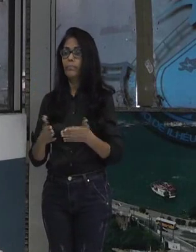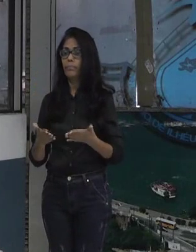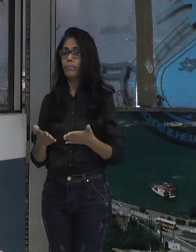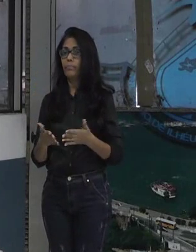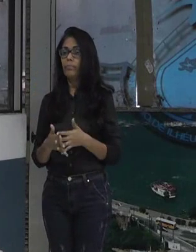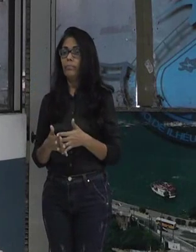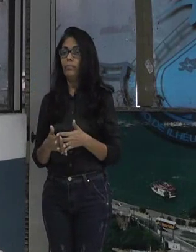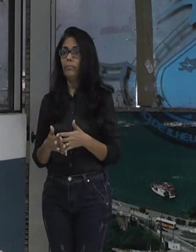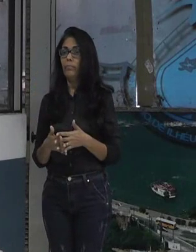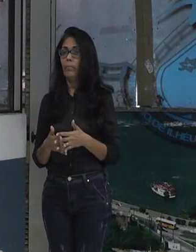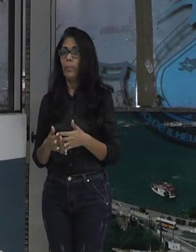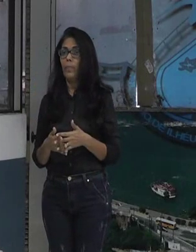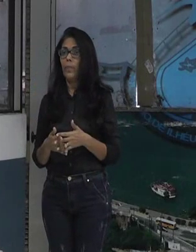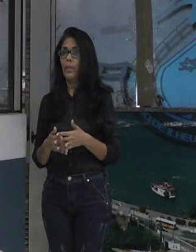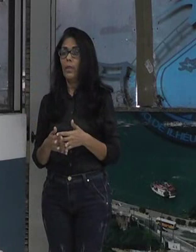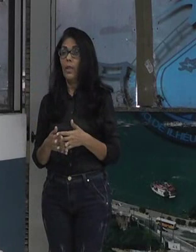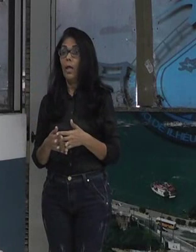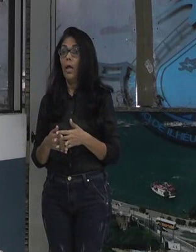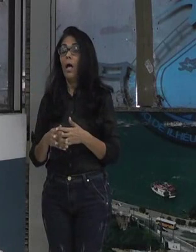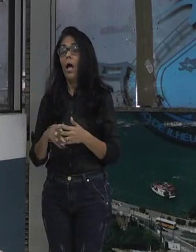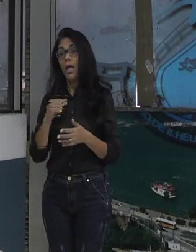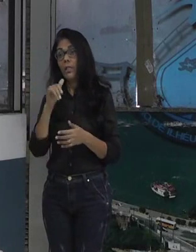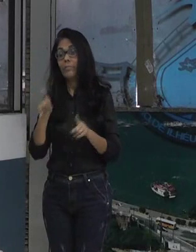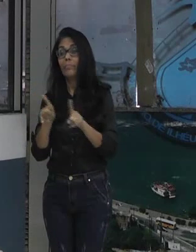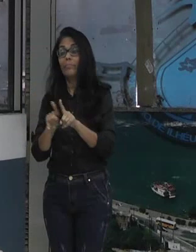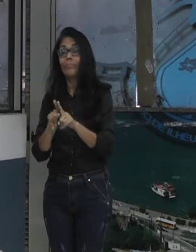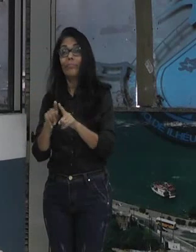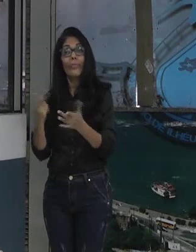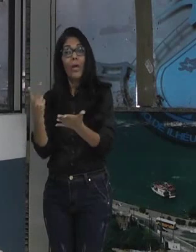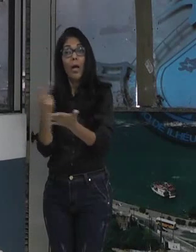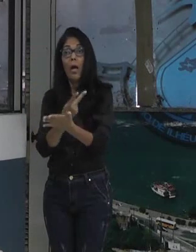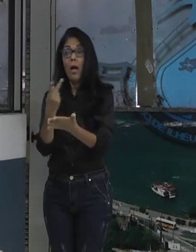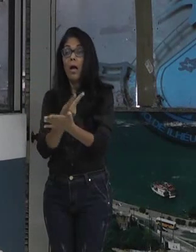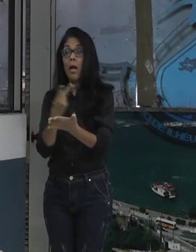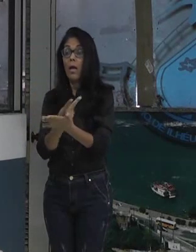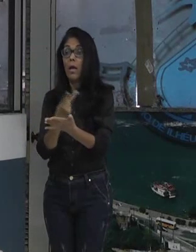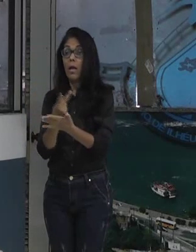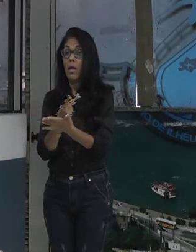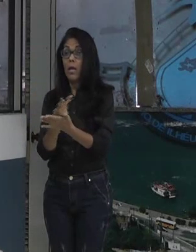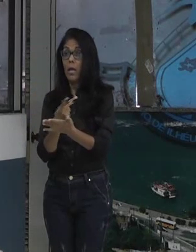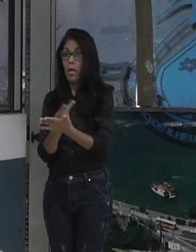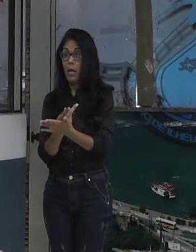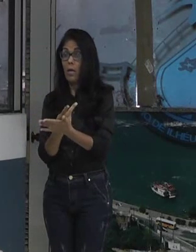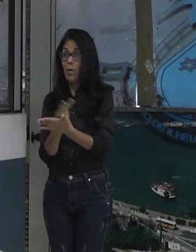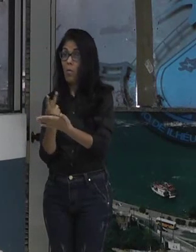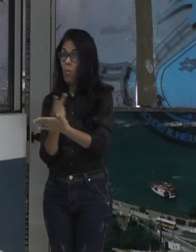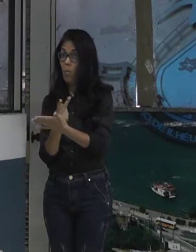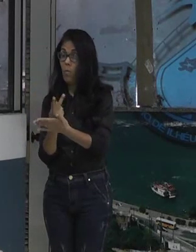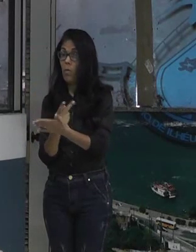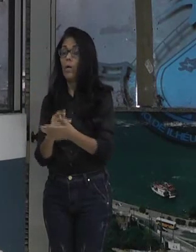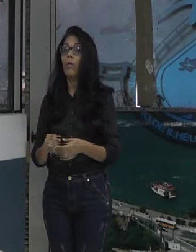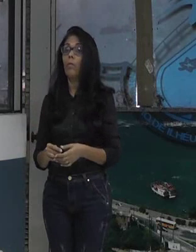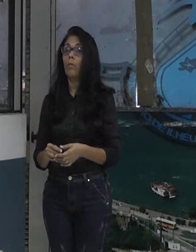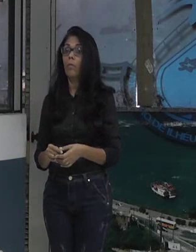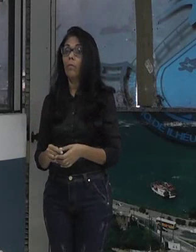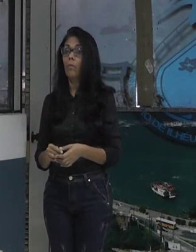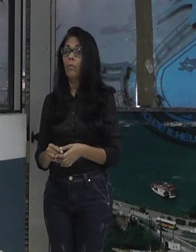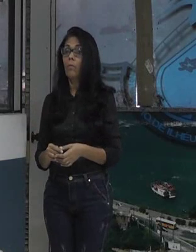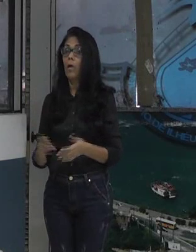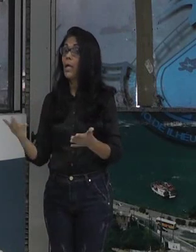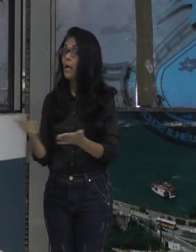nem pedalada, uma fraude que é feita. Eu pedi para uma pessoa, ao comprar